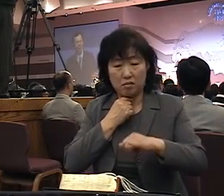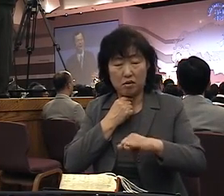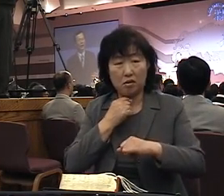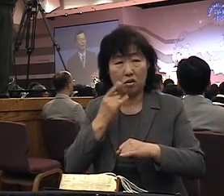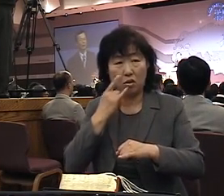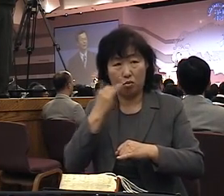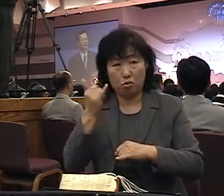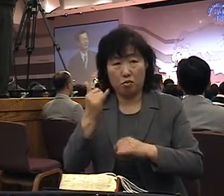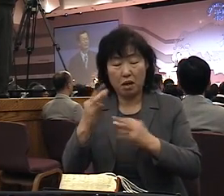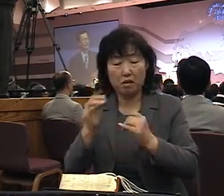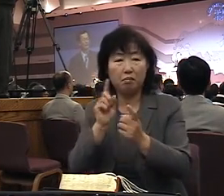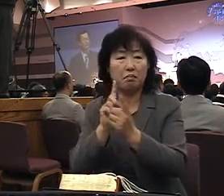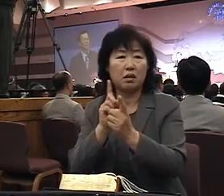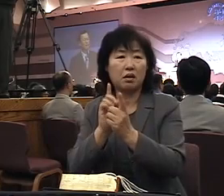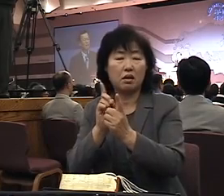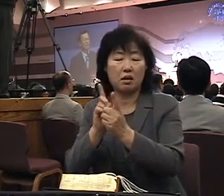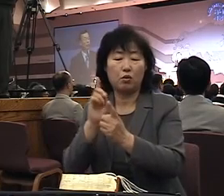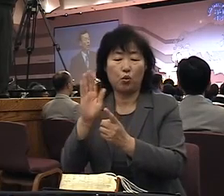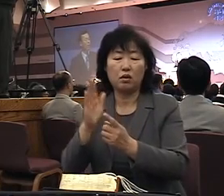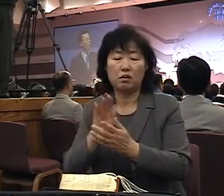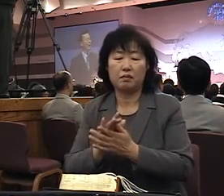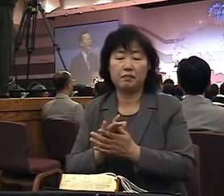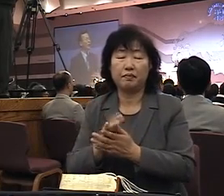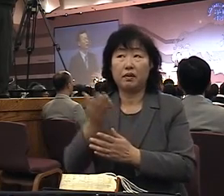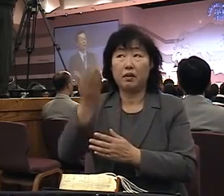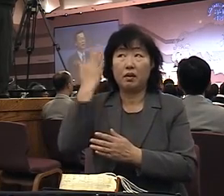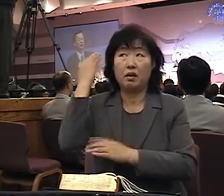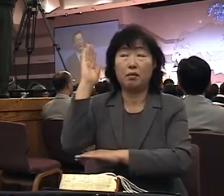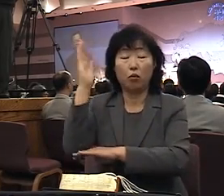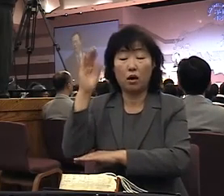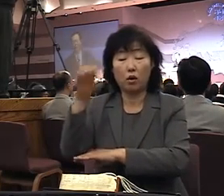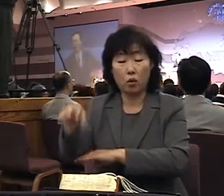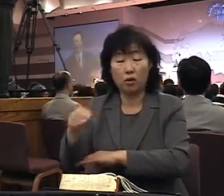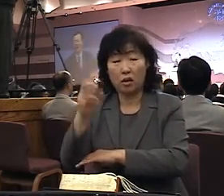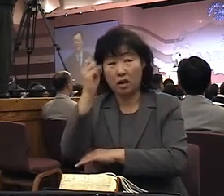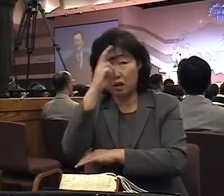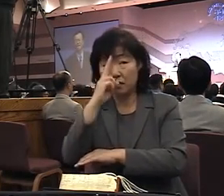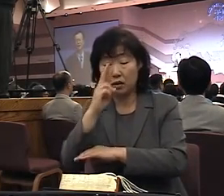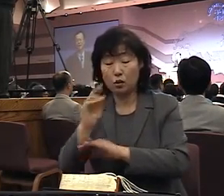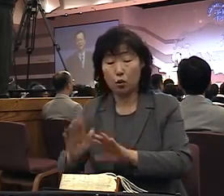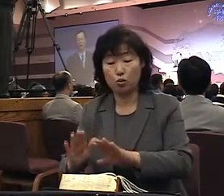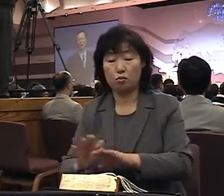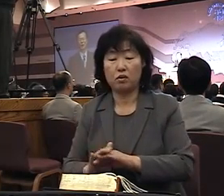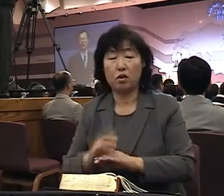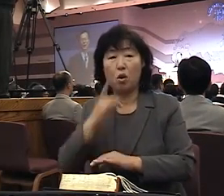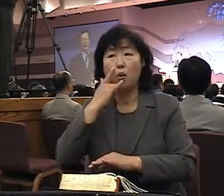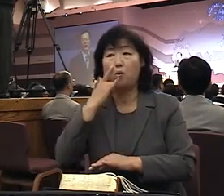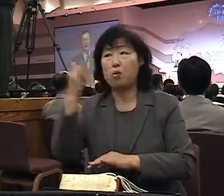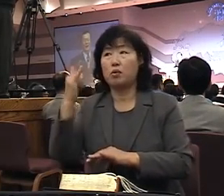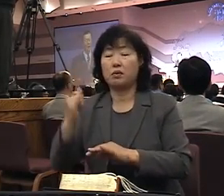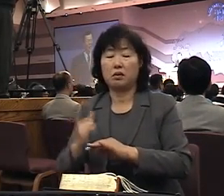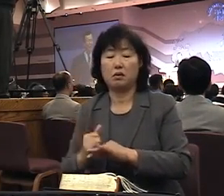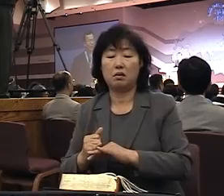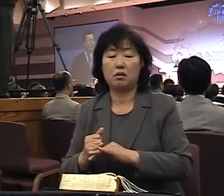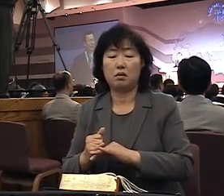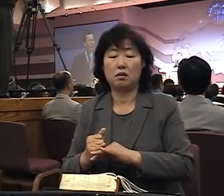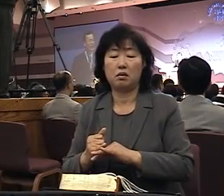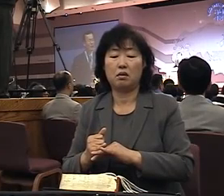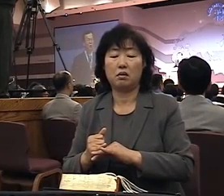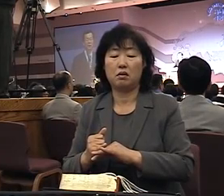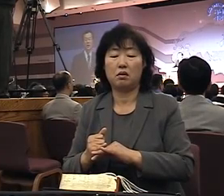부모들을 많이 만나게 됩니다. 제가 전에 목회하였던 곳에서도 갑자기 요 사이 부모님들이 이렇게